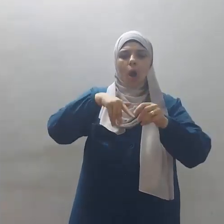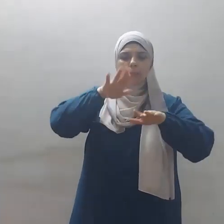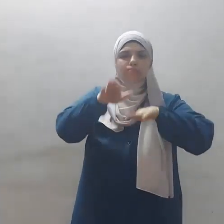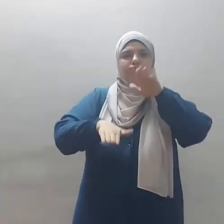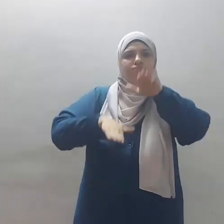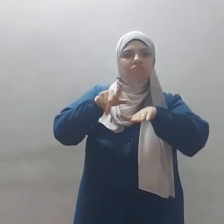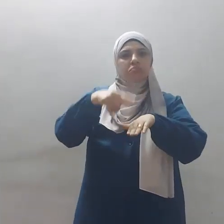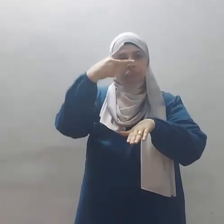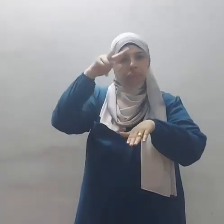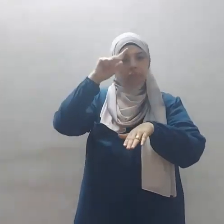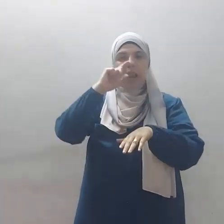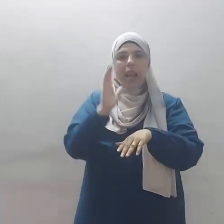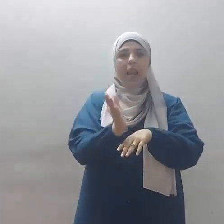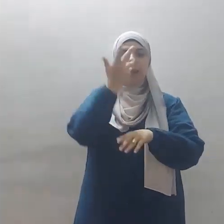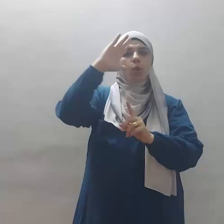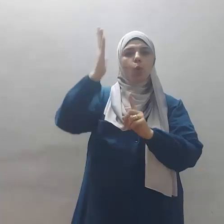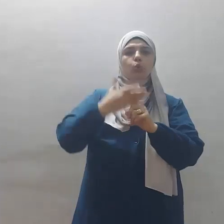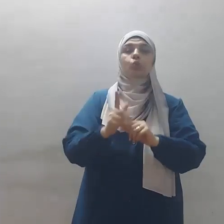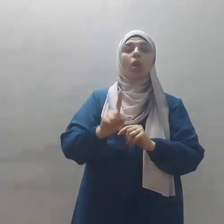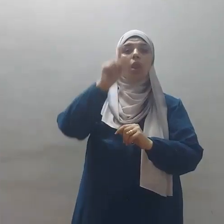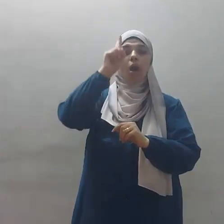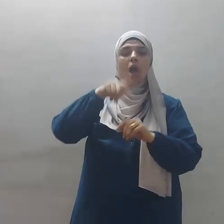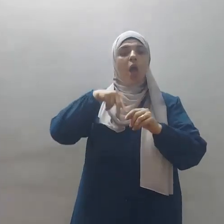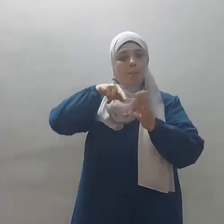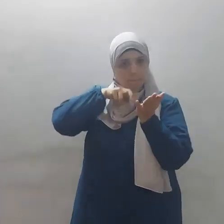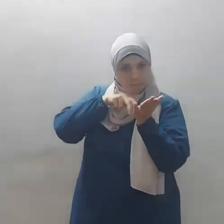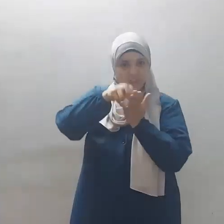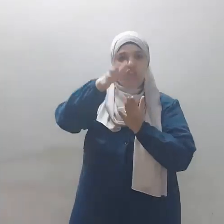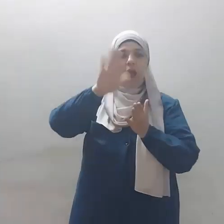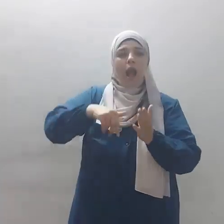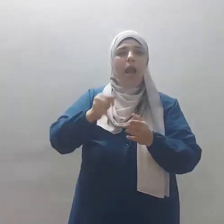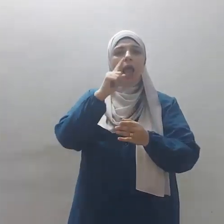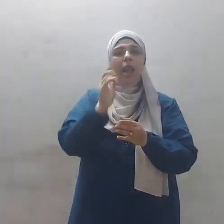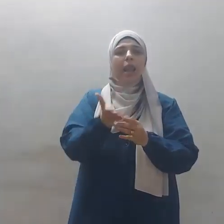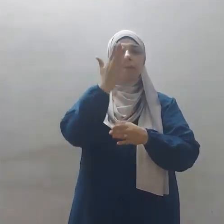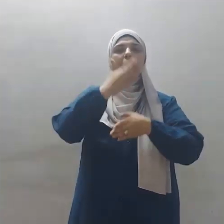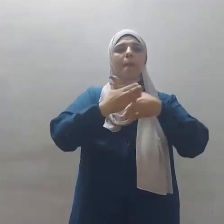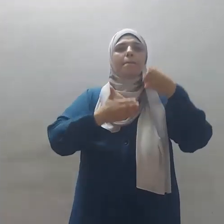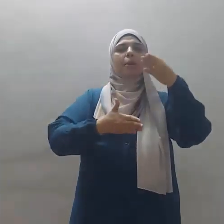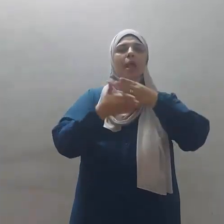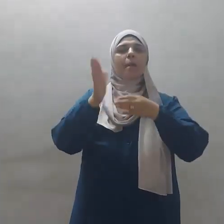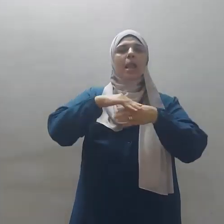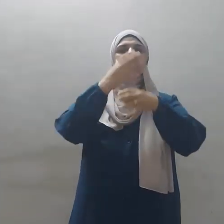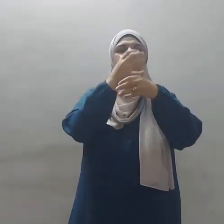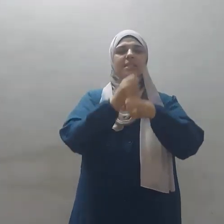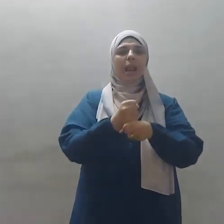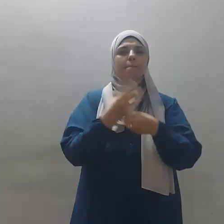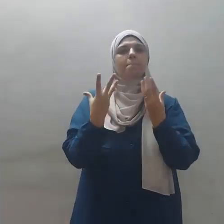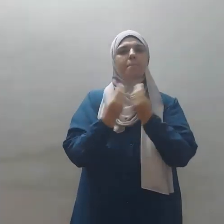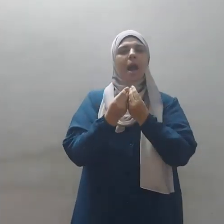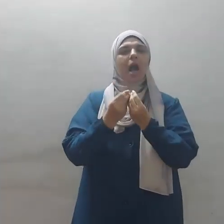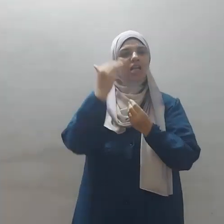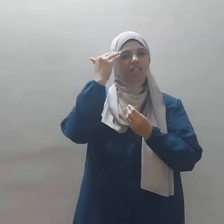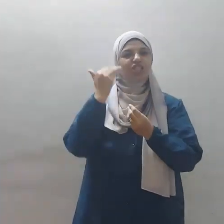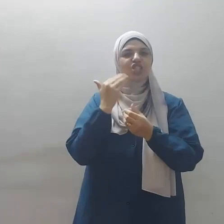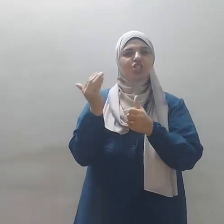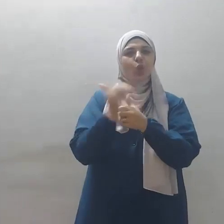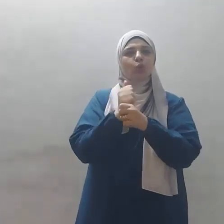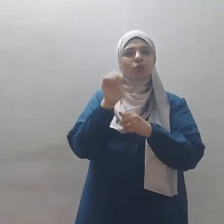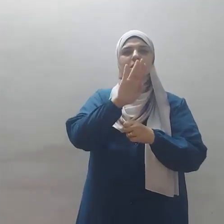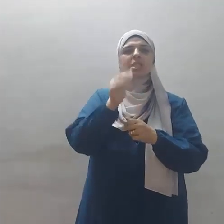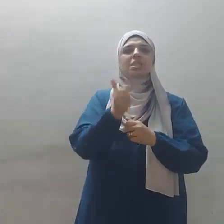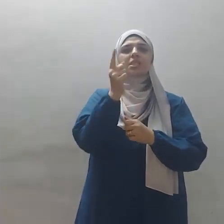انبياء الله ورسله فقد سار عليها سيدنا ابراهيم عليه السلام مع زوجه